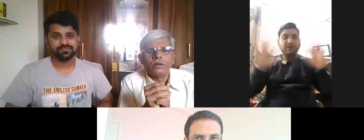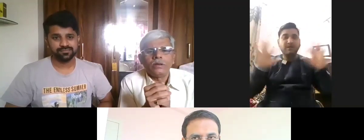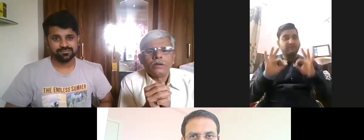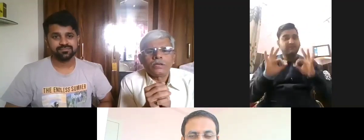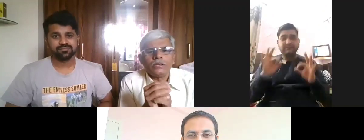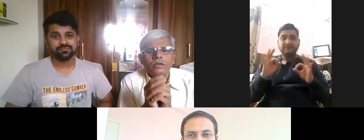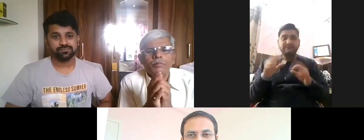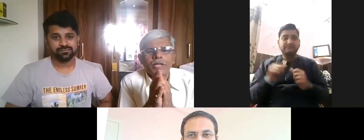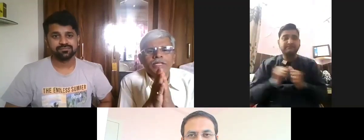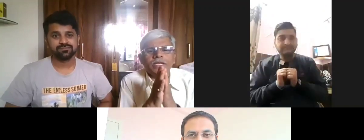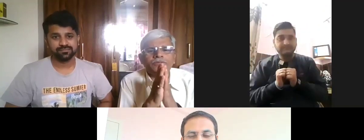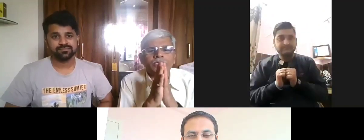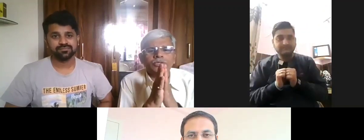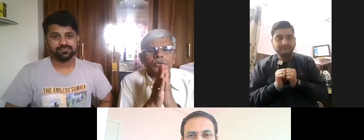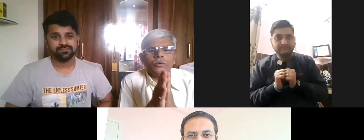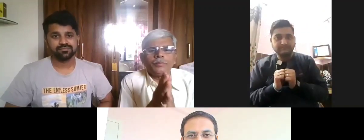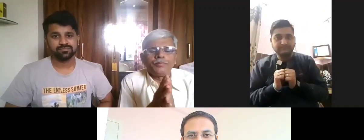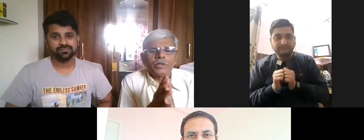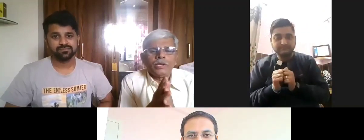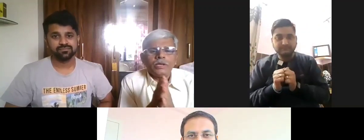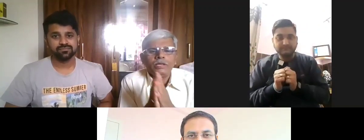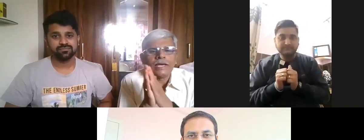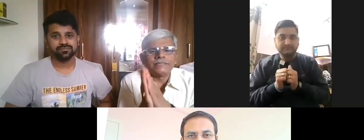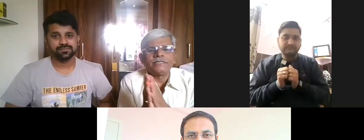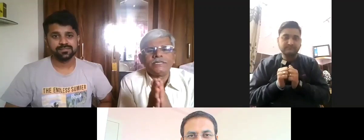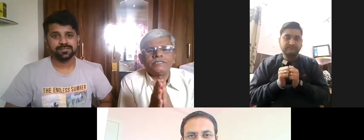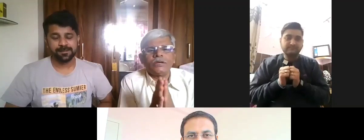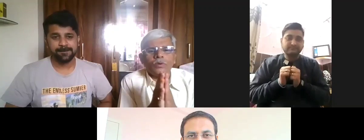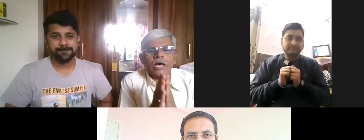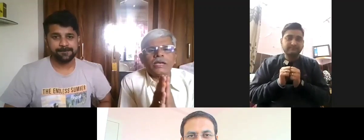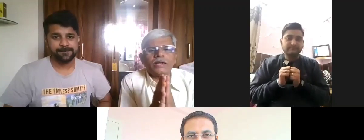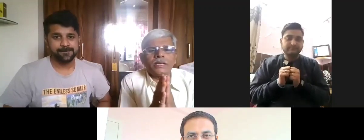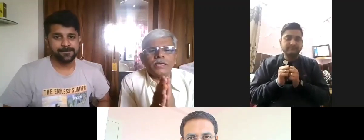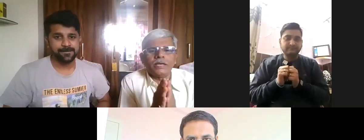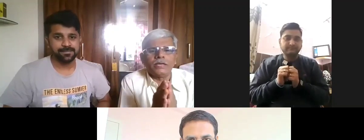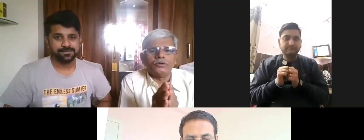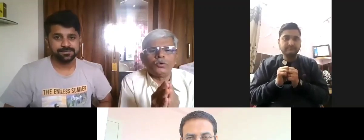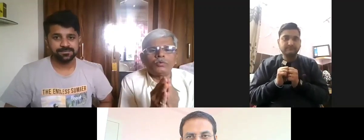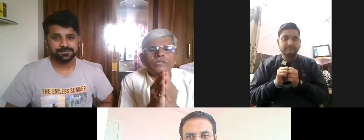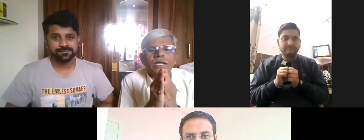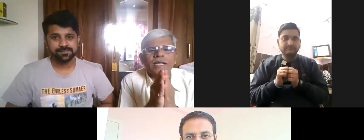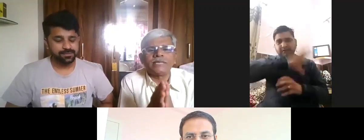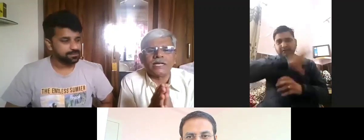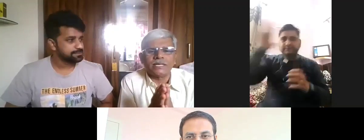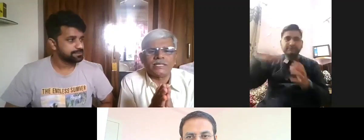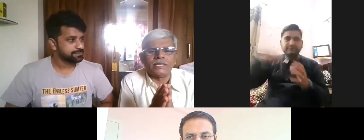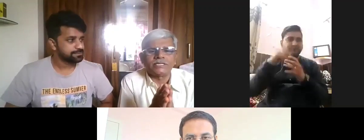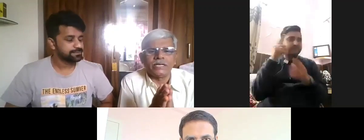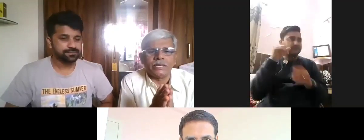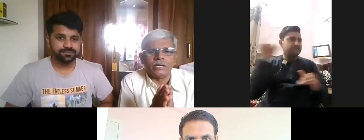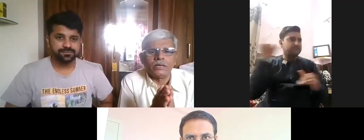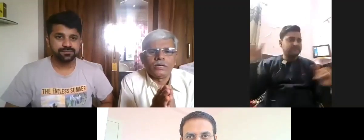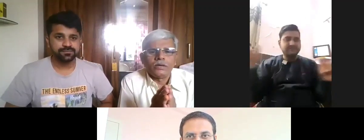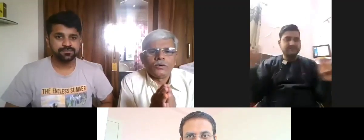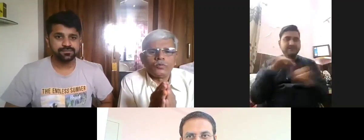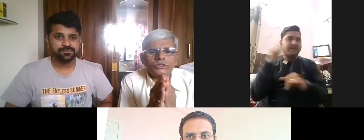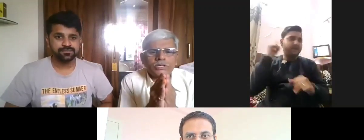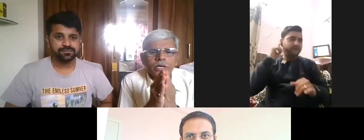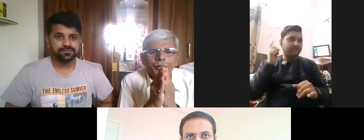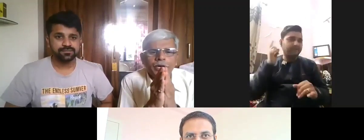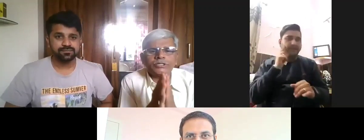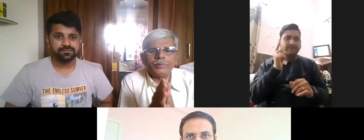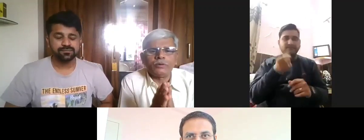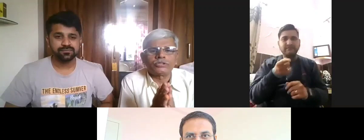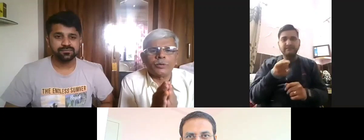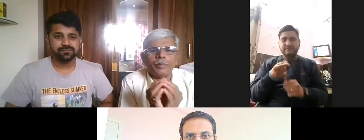सर कि मेरे देशवासियों, या ऐसे जैसे हुनान लड़के हैं जो कुछ करना चाहते हैं देश के लिए,